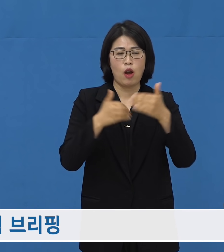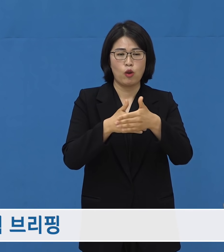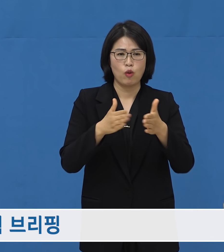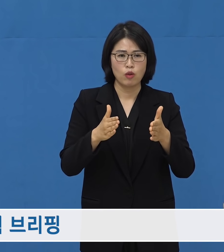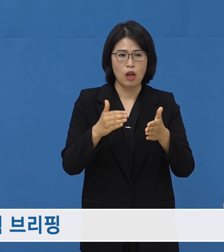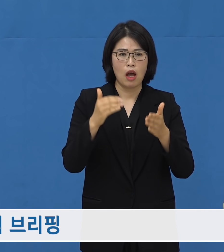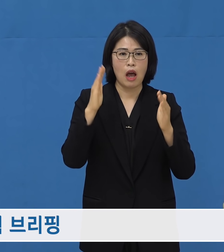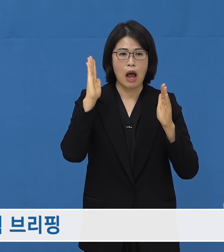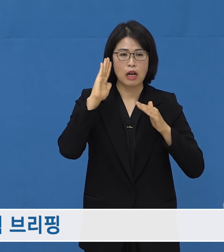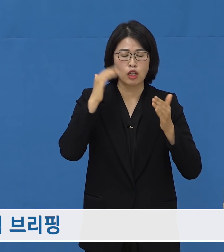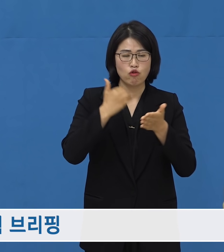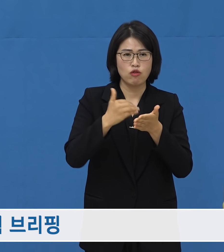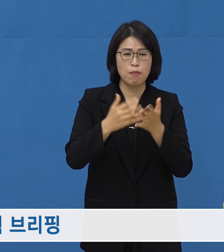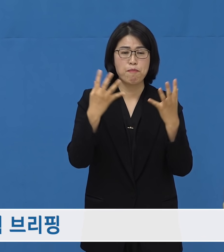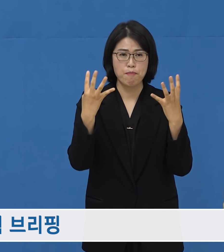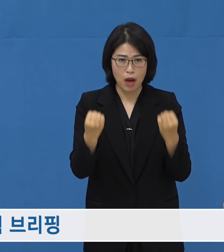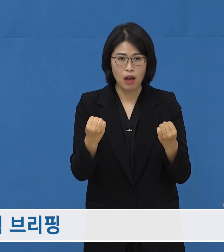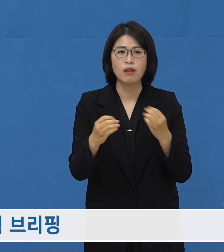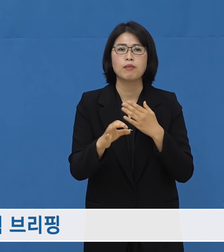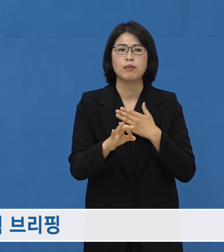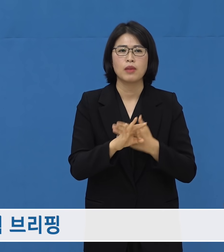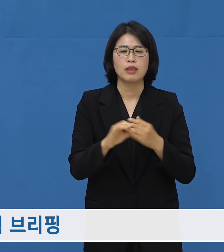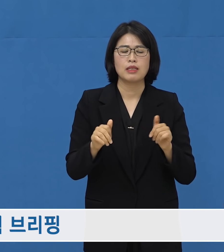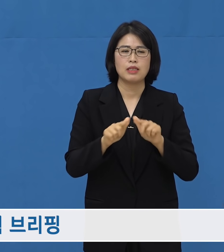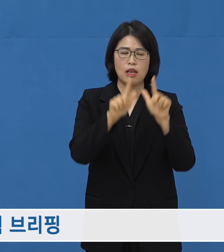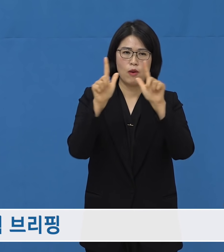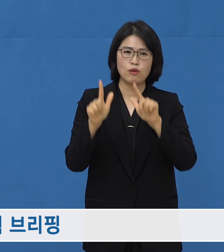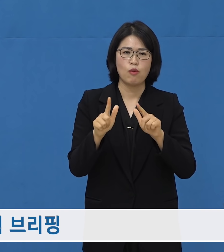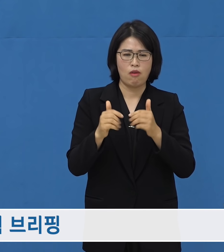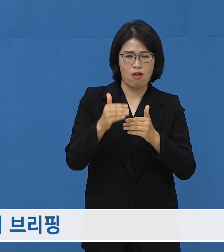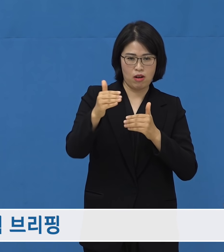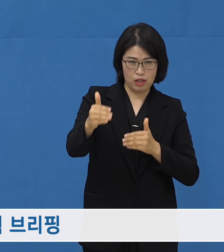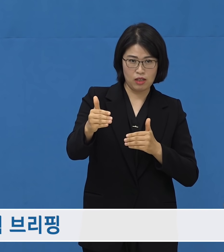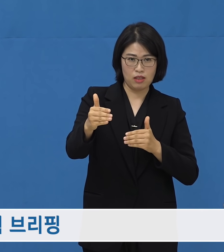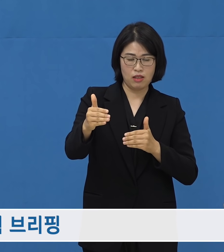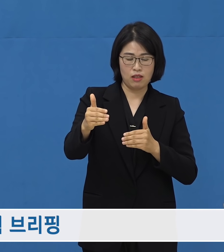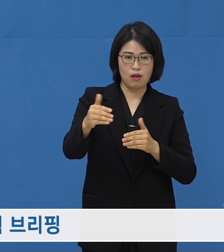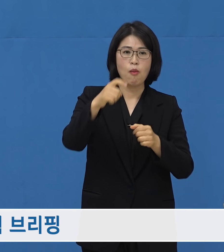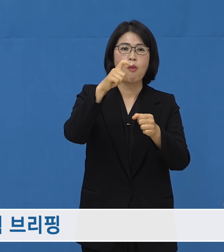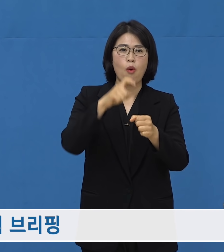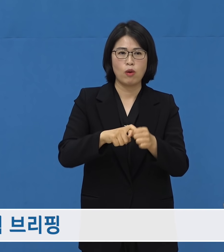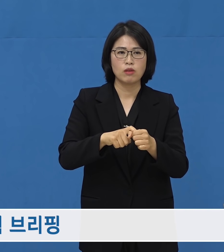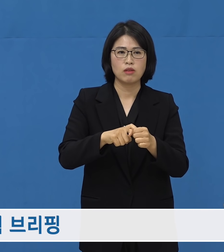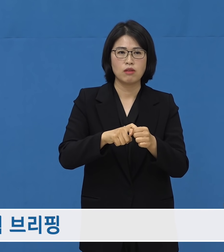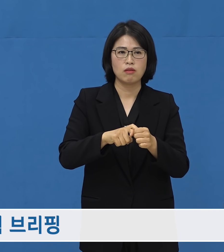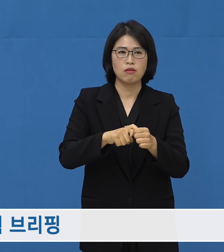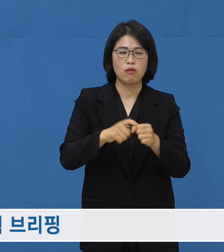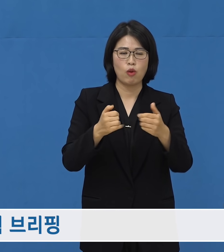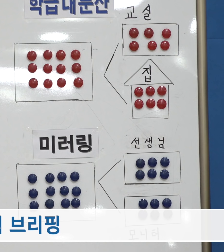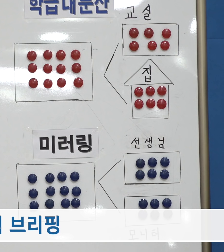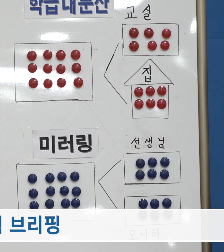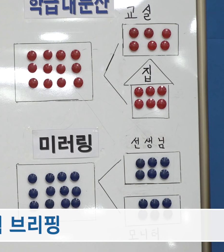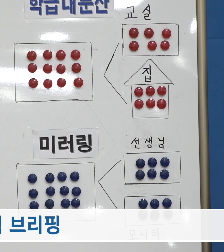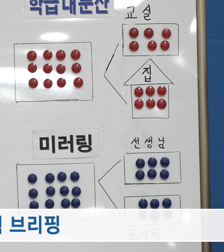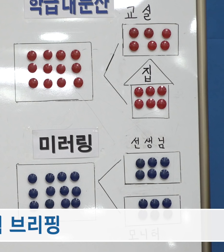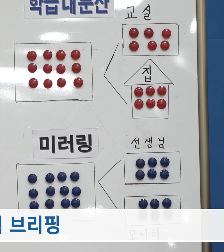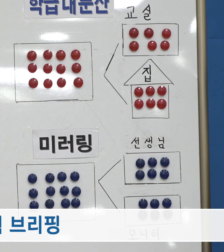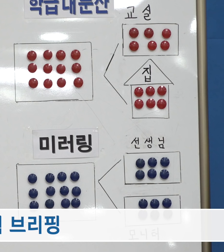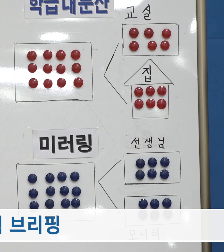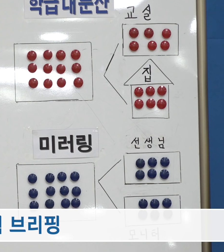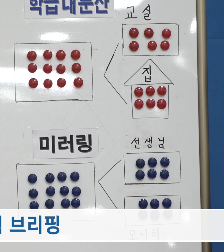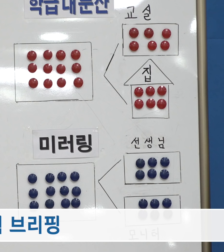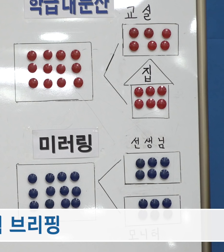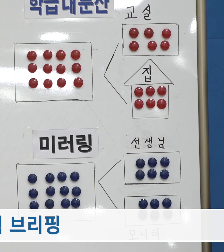높은 학교는 생활 속 거리 확보를 위해 학급 내 분반, 그리고 오전